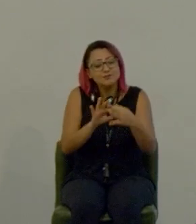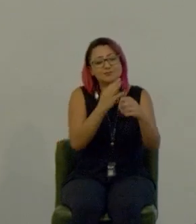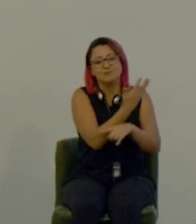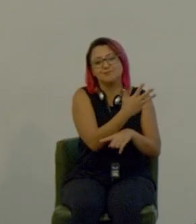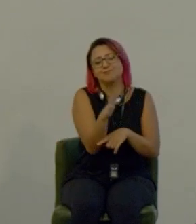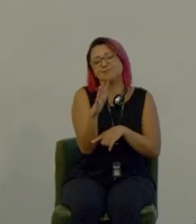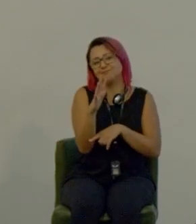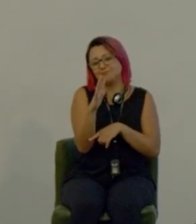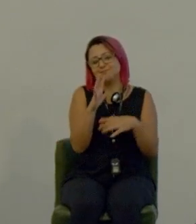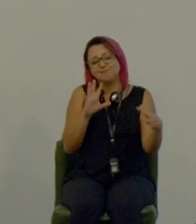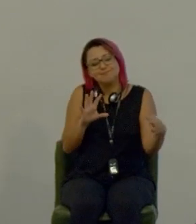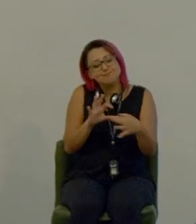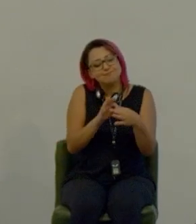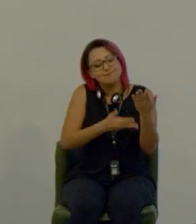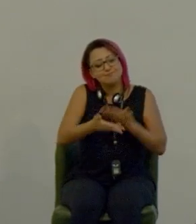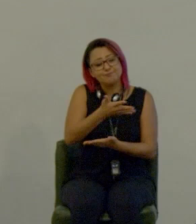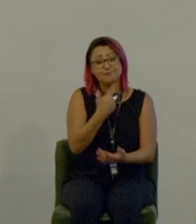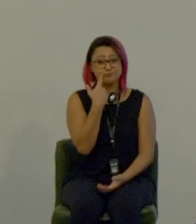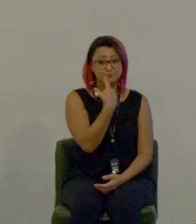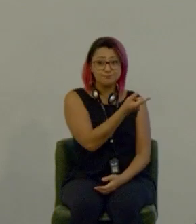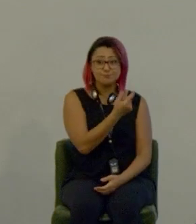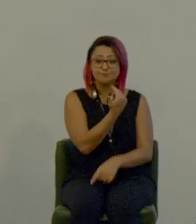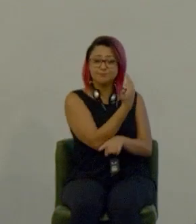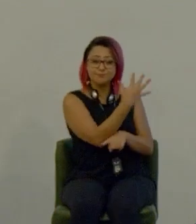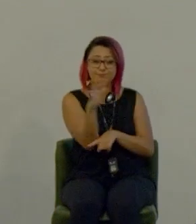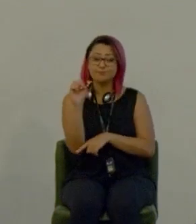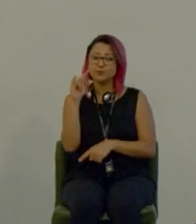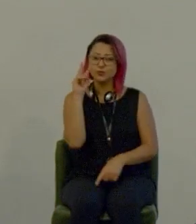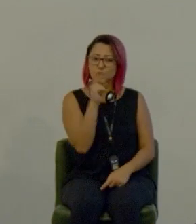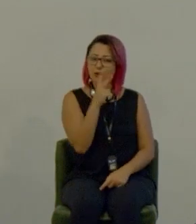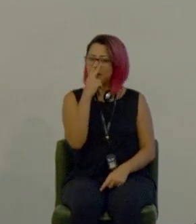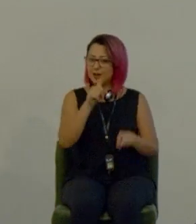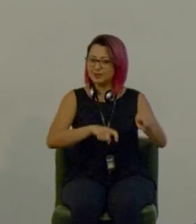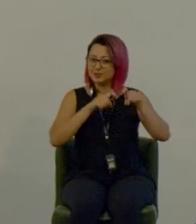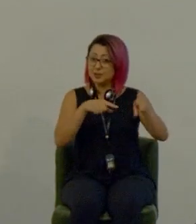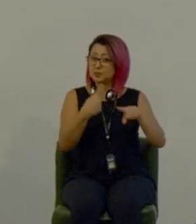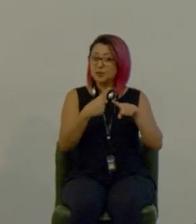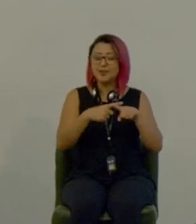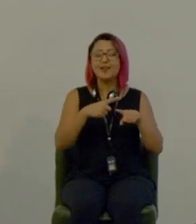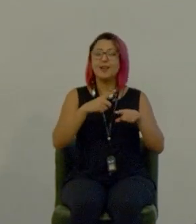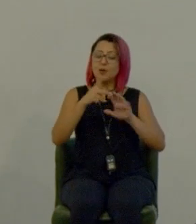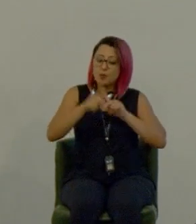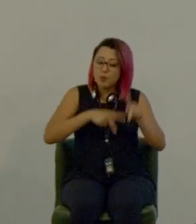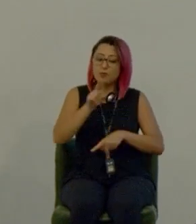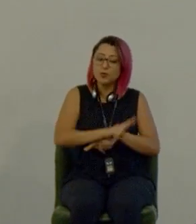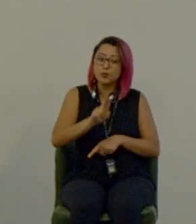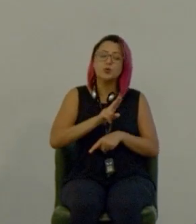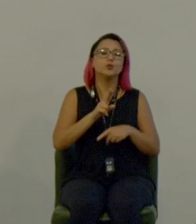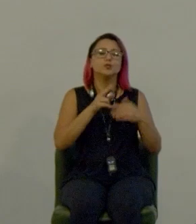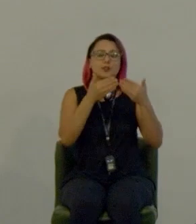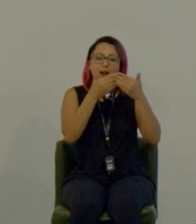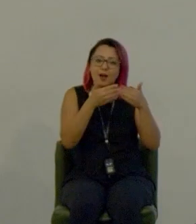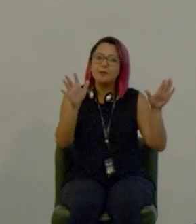vez mais, para nós é muito difícil ler uma paisagem como essa e entender a partir dessas relações abertas. Eu vou repetir esse tema várias vezes aqui nessa